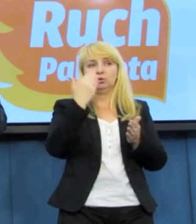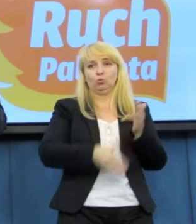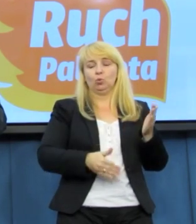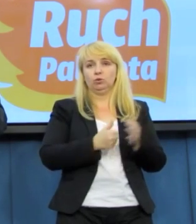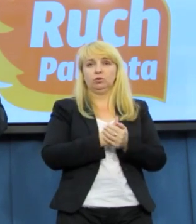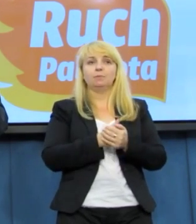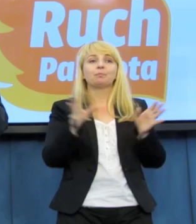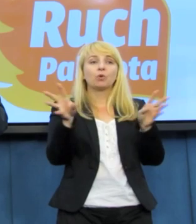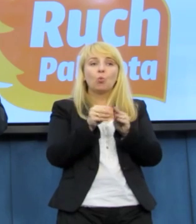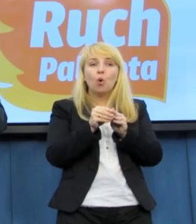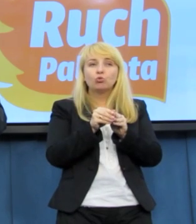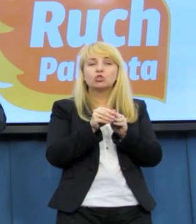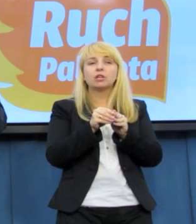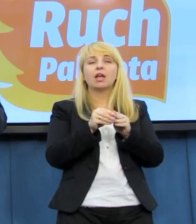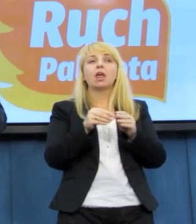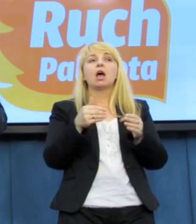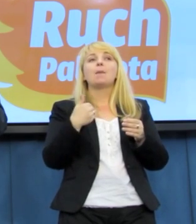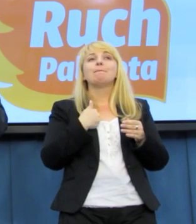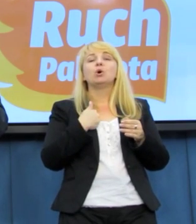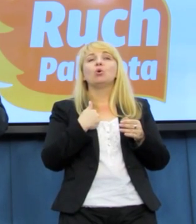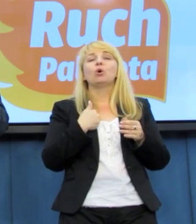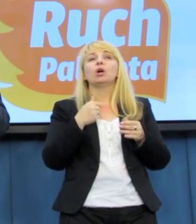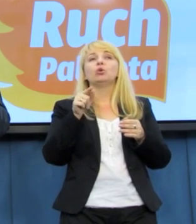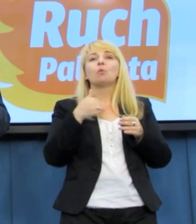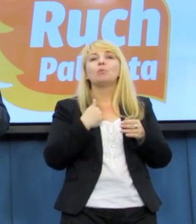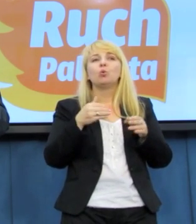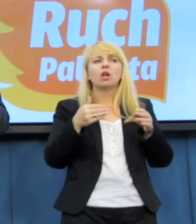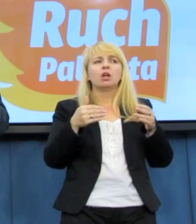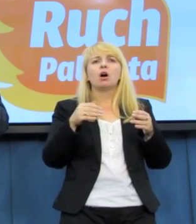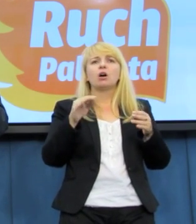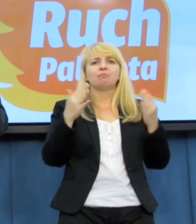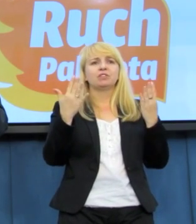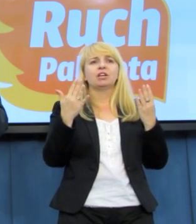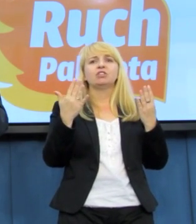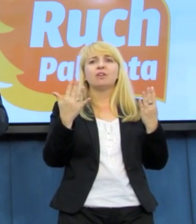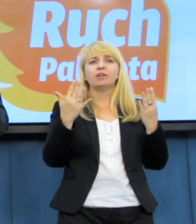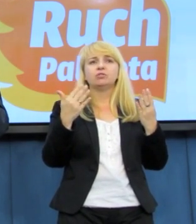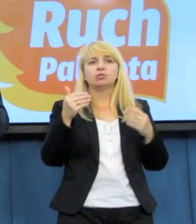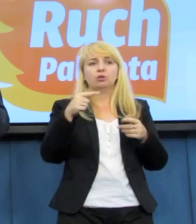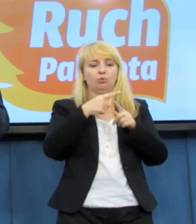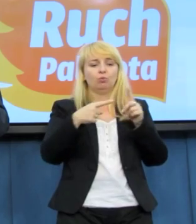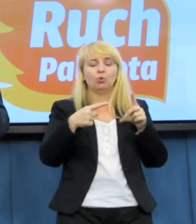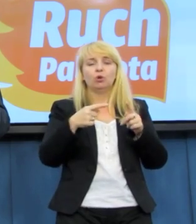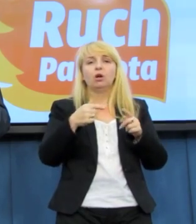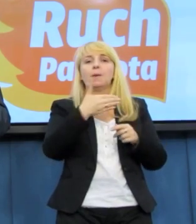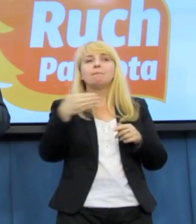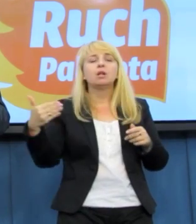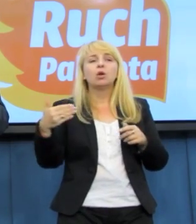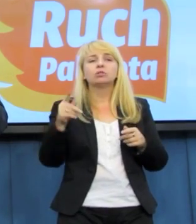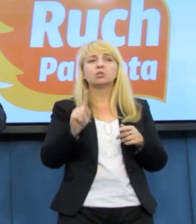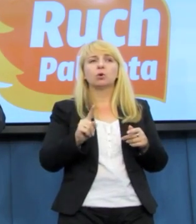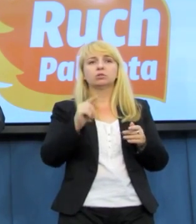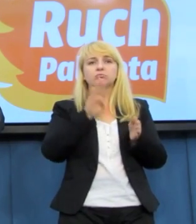bonifikat tylko w województwie pomorskim to ponad 9,5 miliona złotych. Kolejne województwo, na